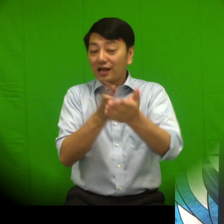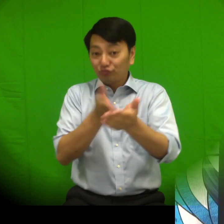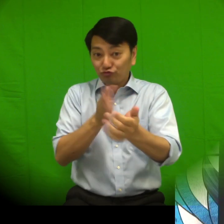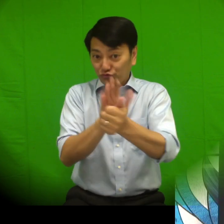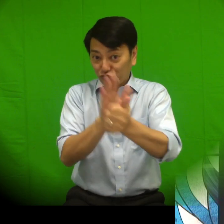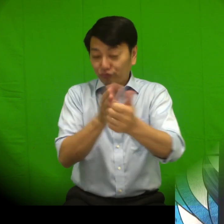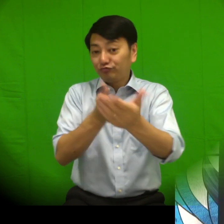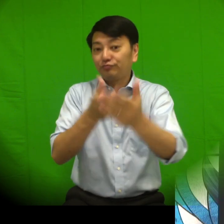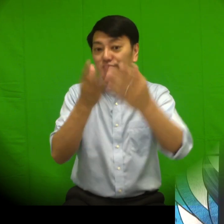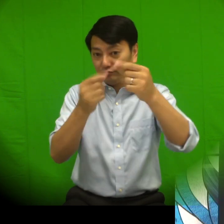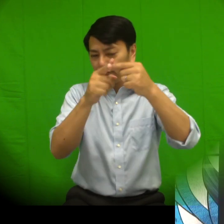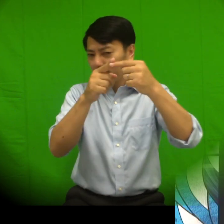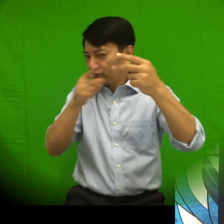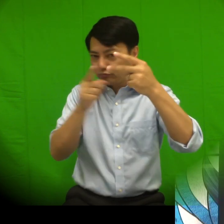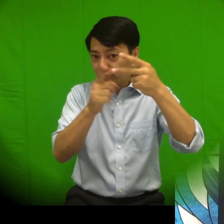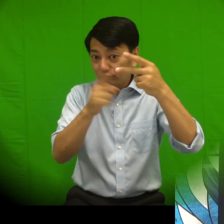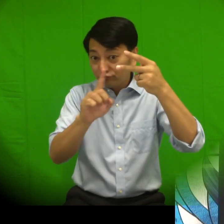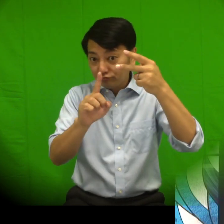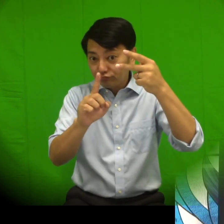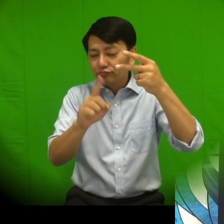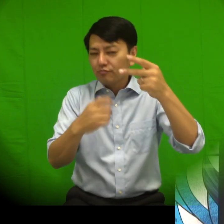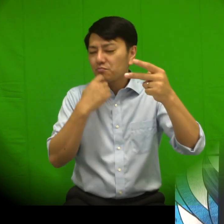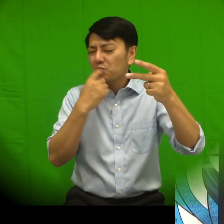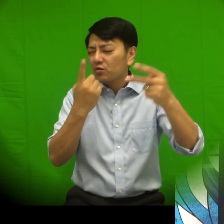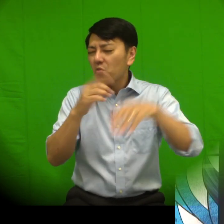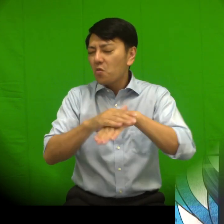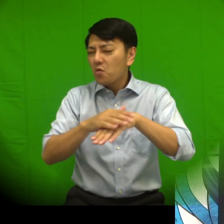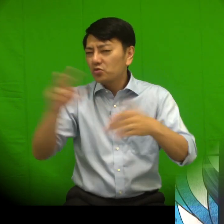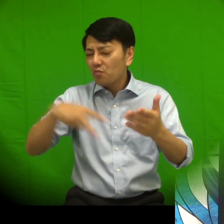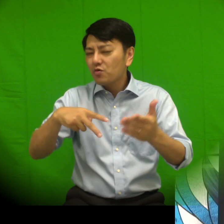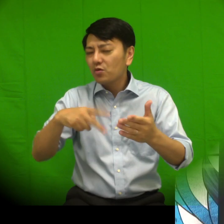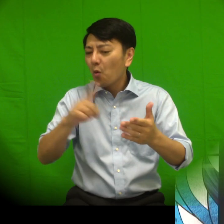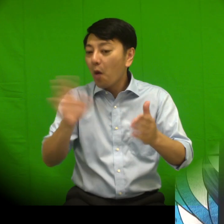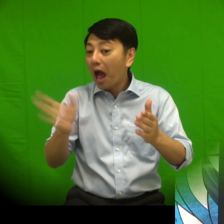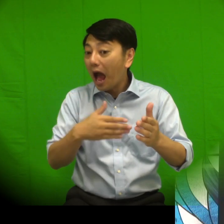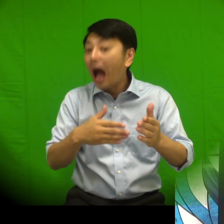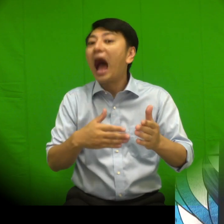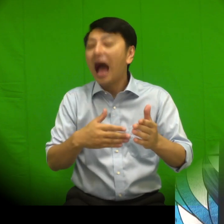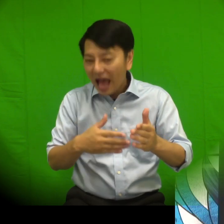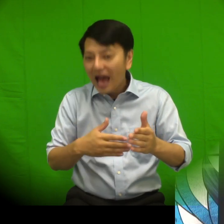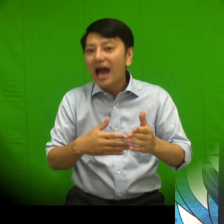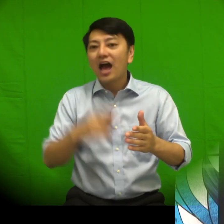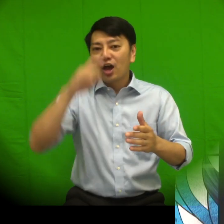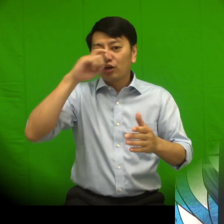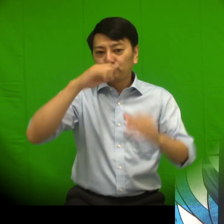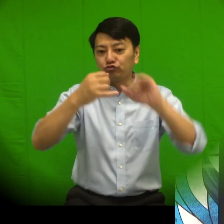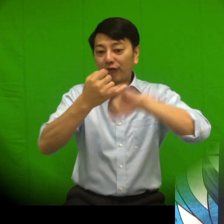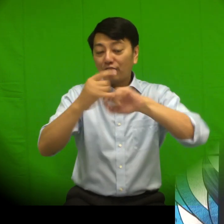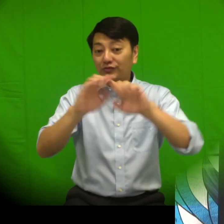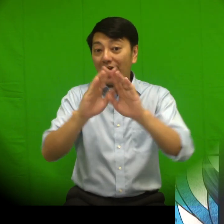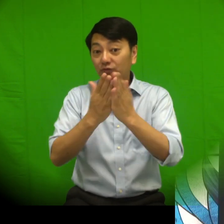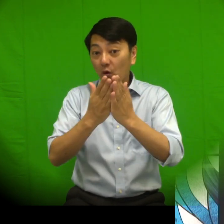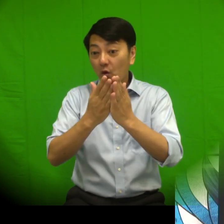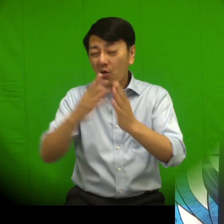のポイントはもう一つの選択肢があるということですねそれは何かと旧約聖書の最初の創成期から